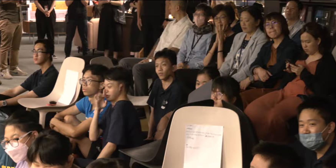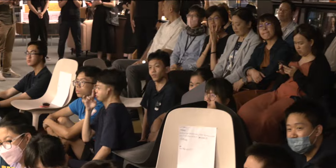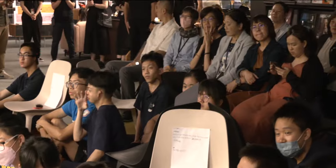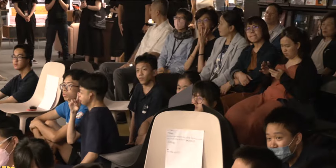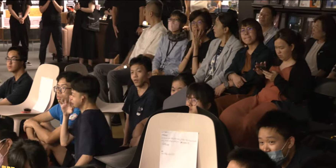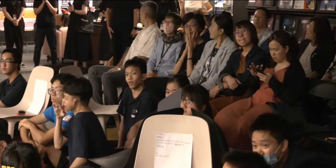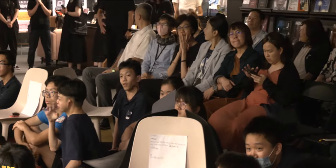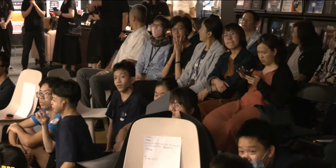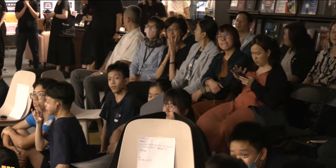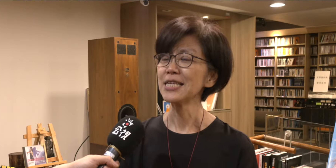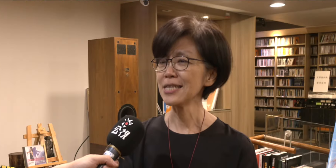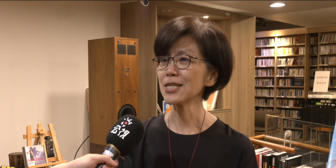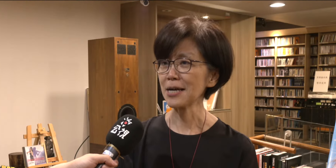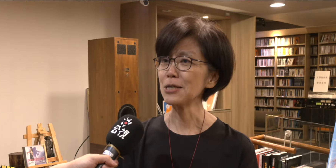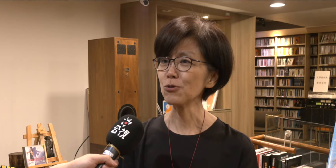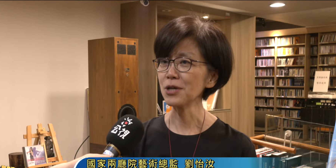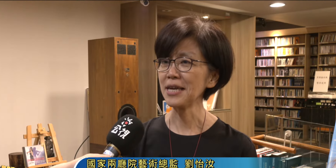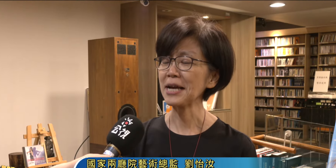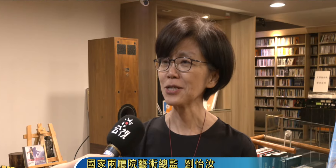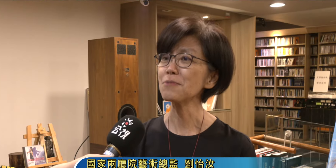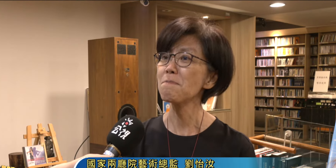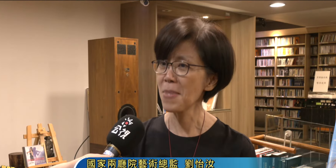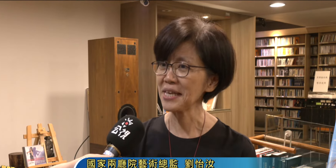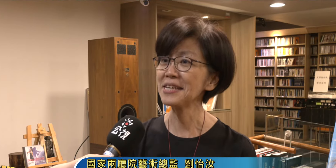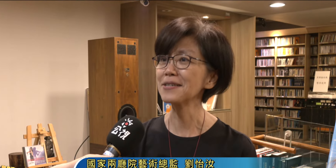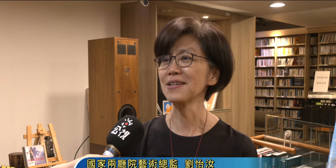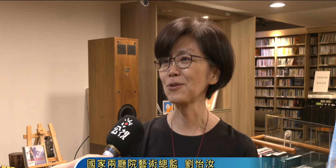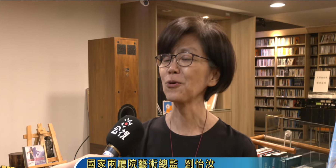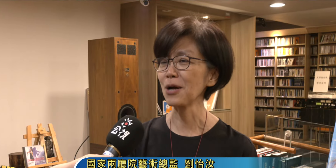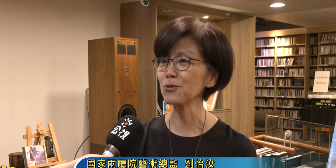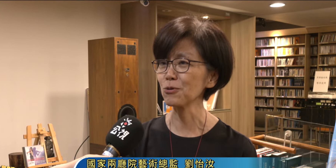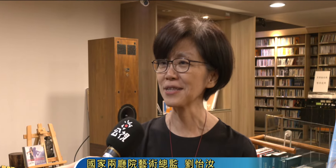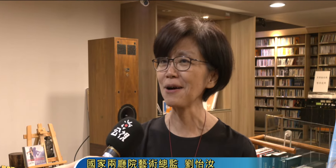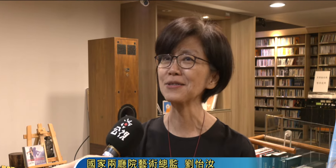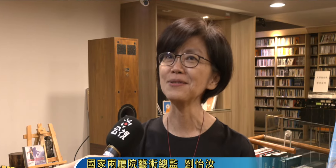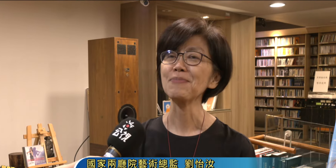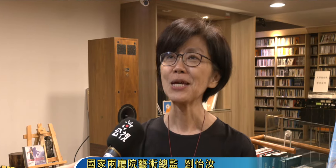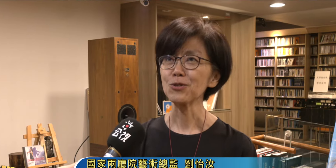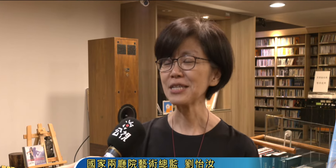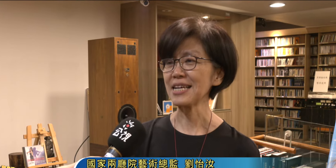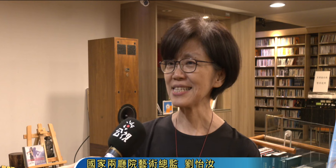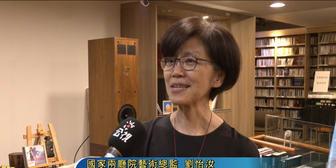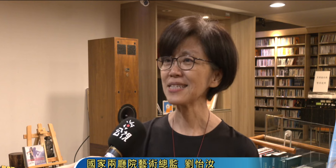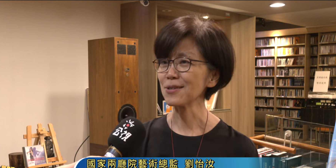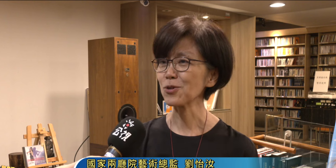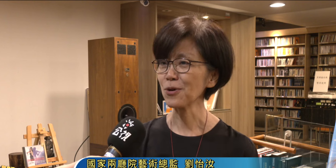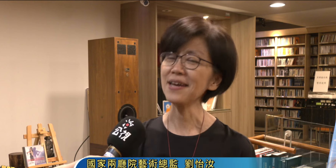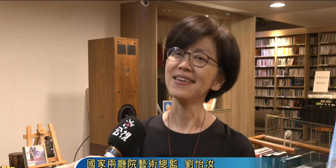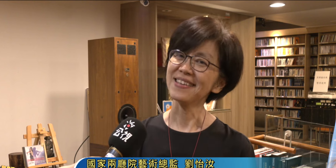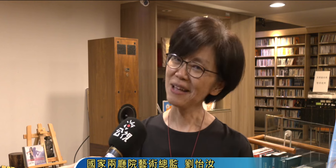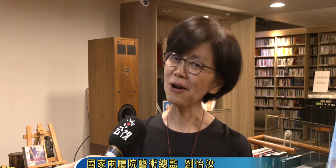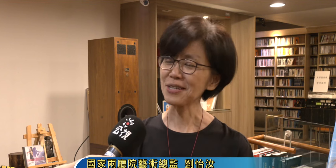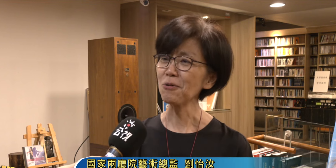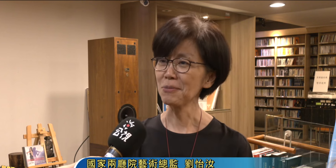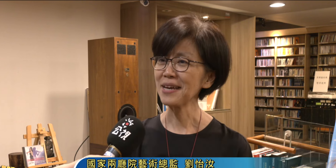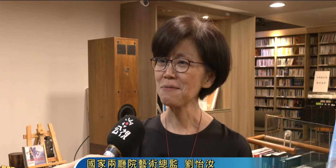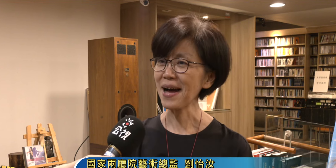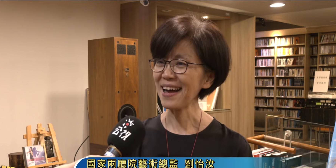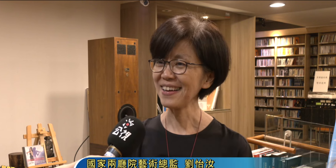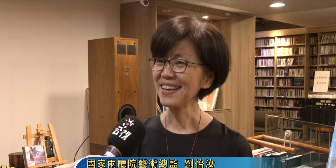校。 欣赏艺术也应该是每一个人都要做到的，所以才想起了说，那好像我们可以把他